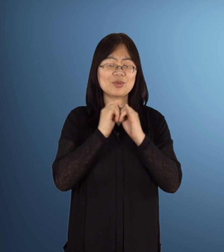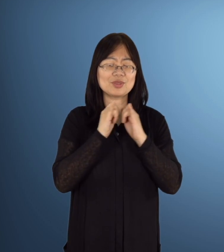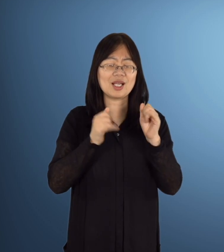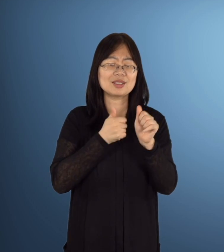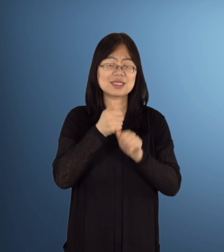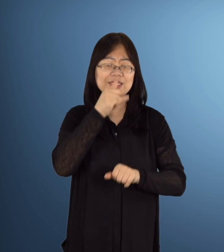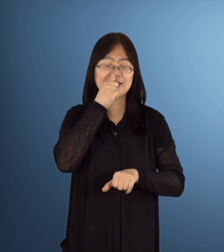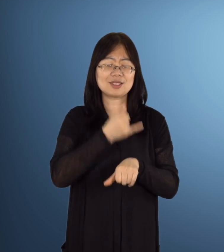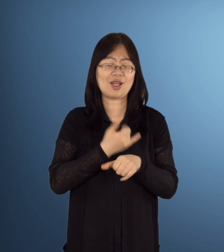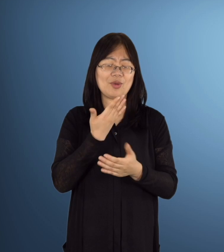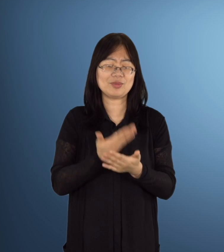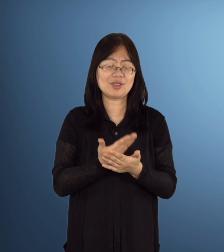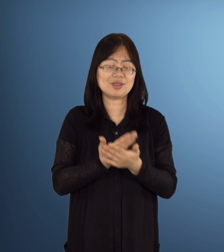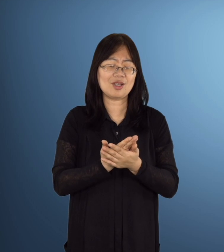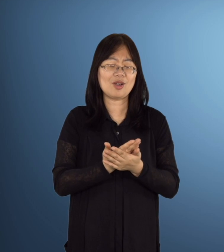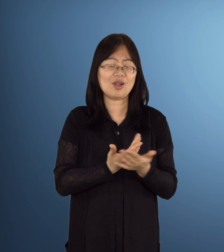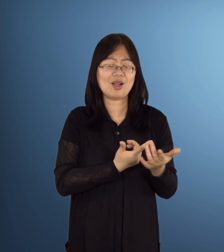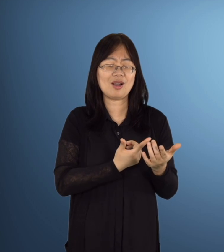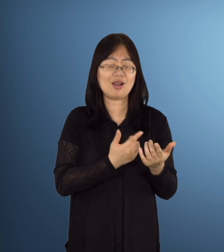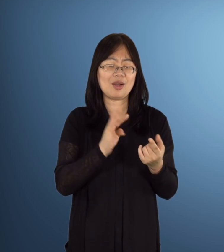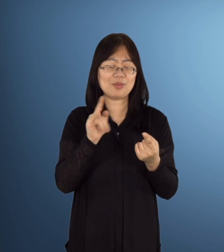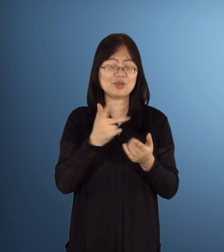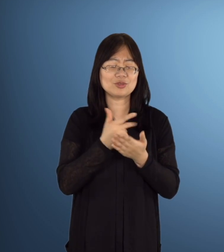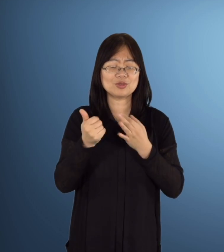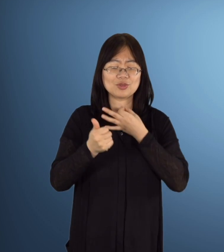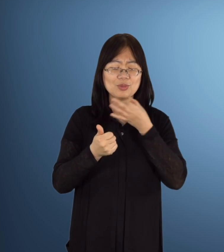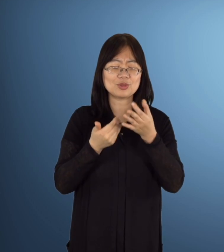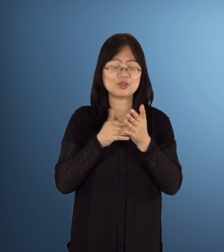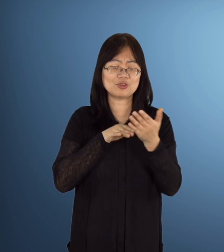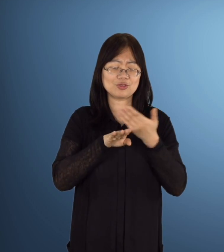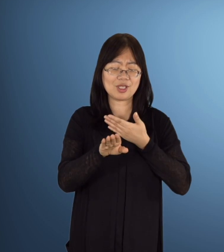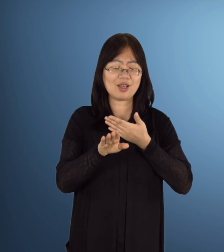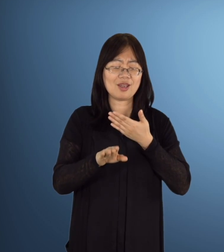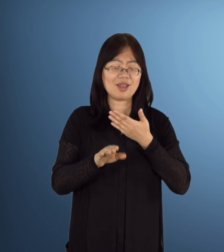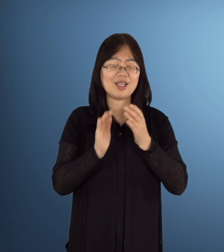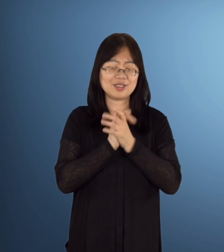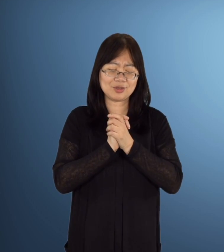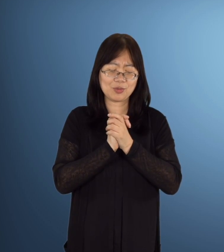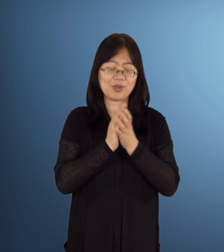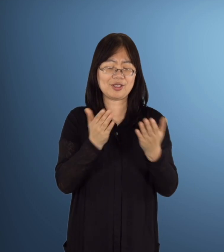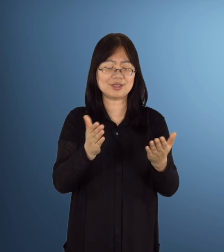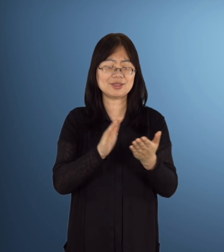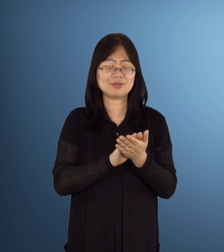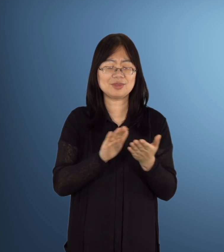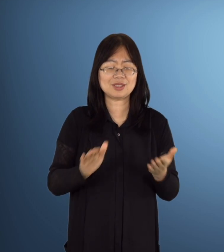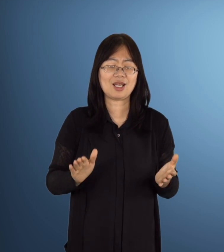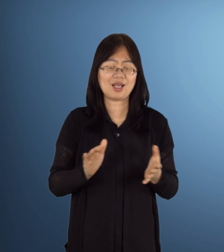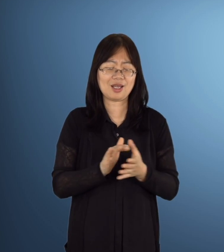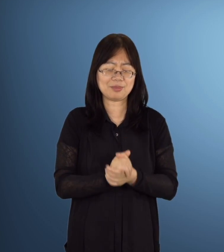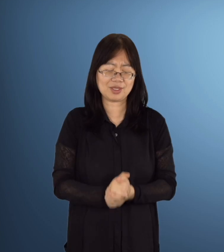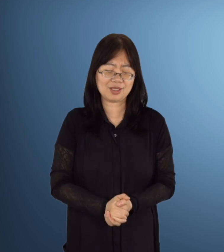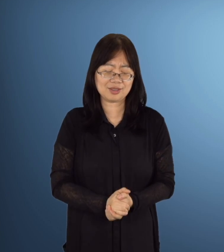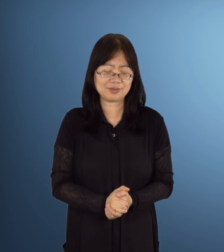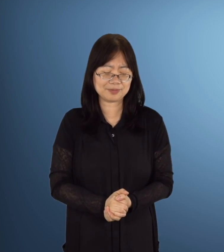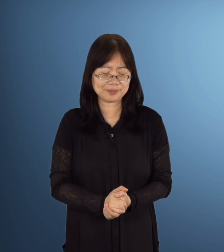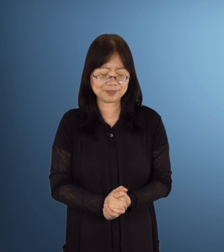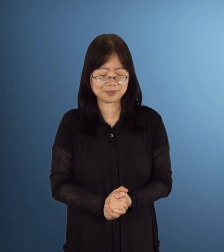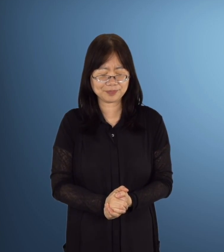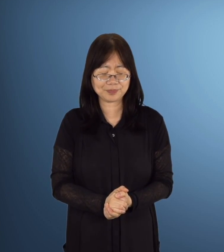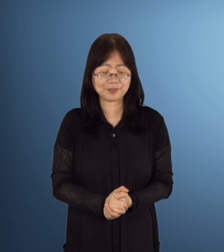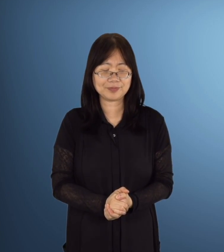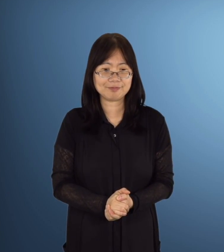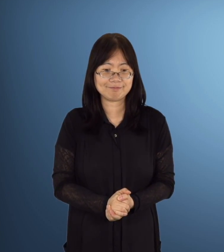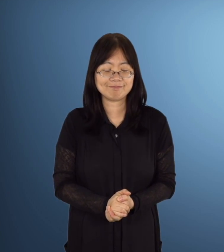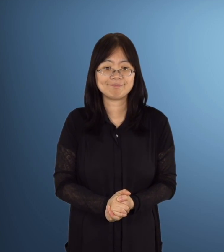승리케 하여 주시옵소서. 우리 한번 주여 부른 다음에 소리내어 통성으로 기도합니다. 주여